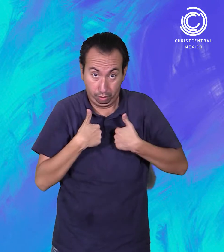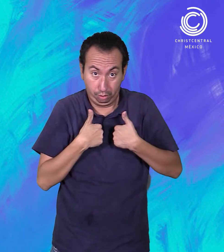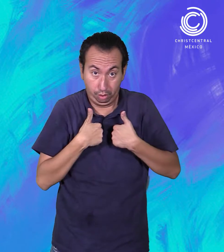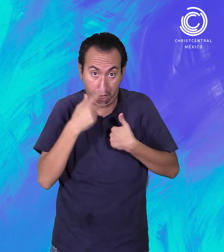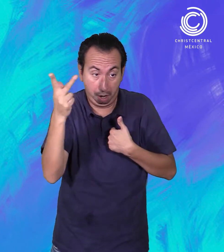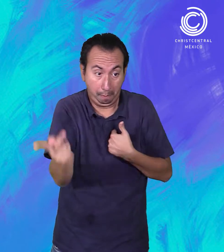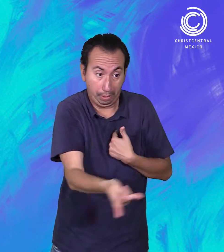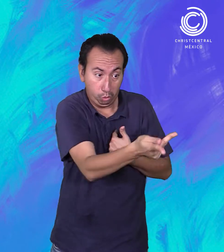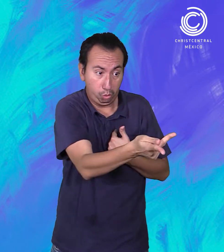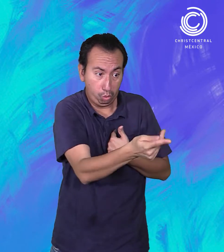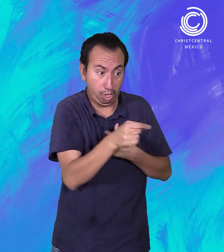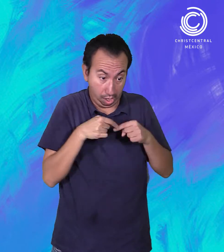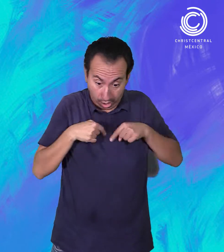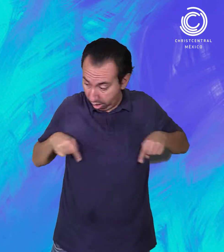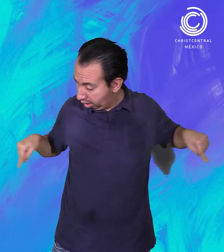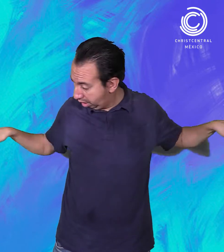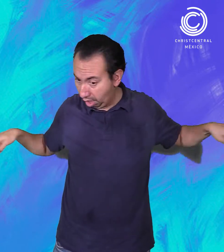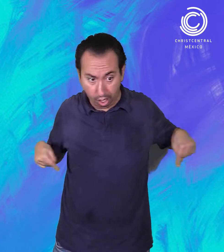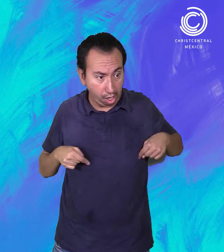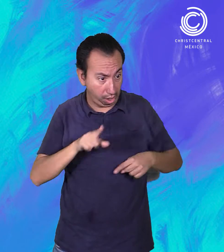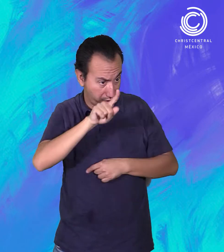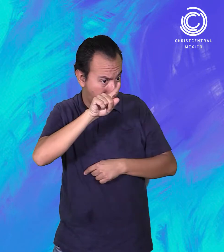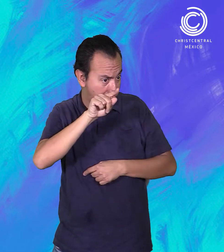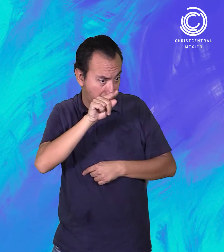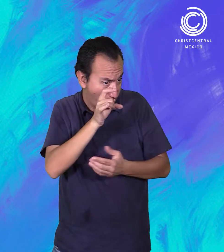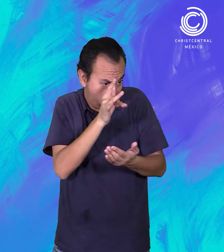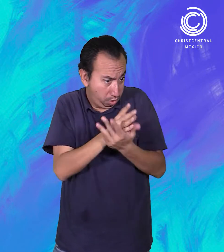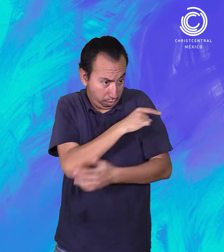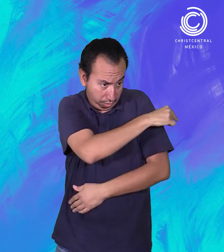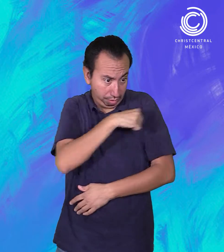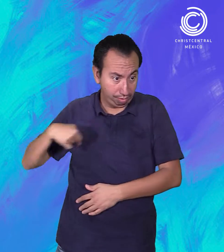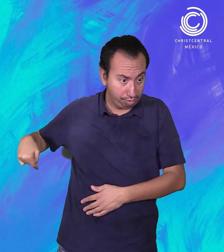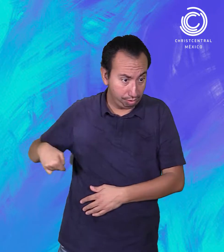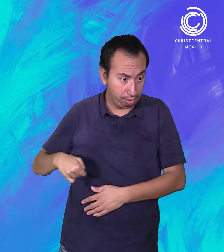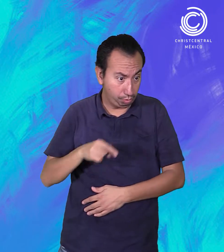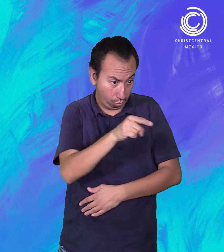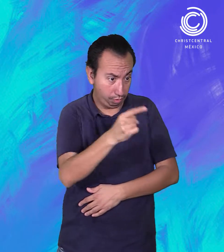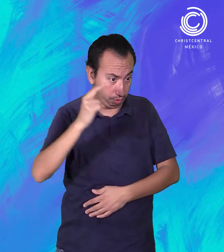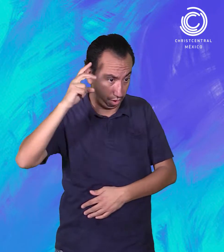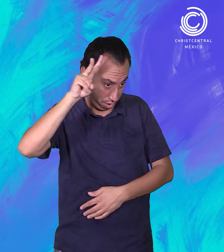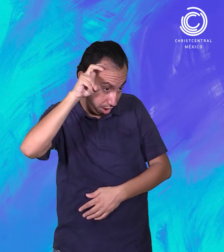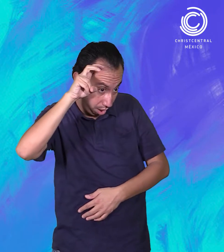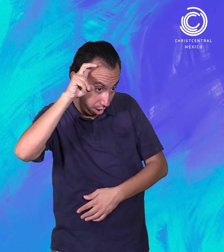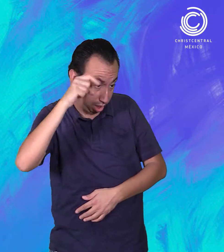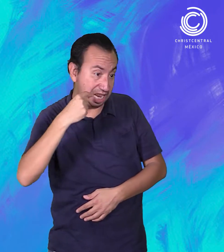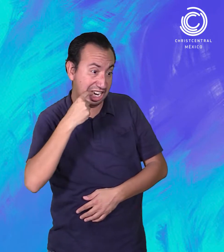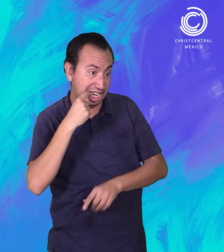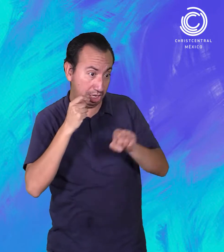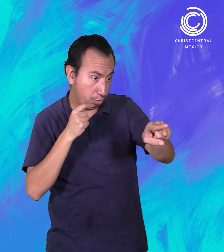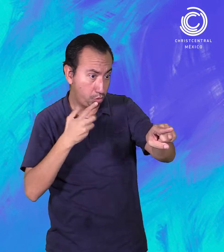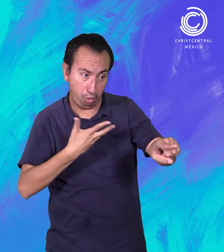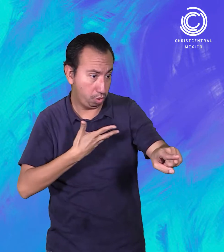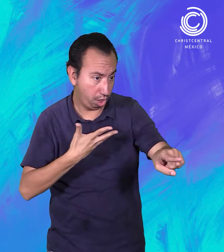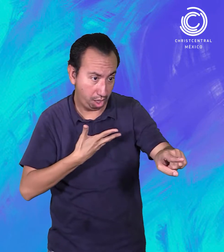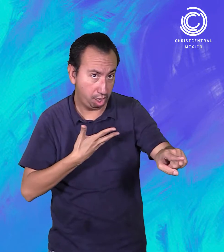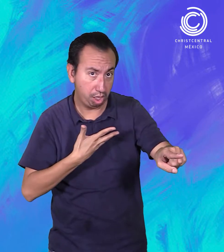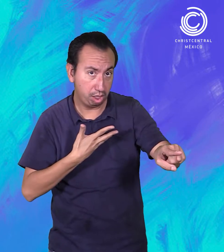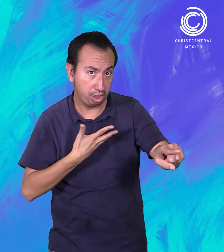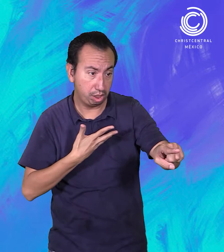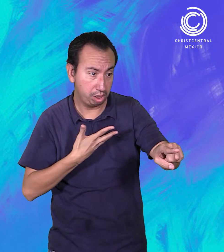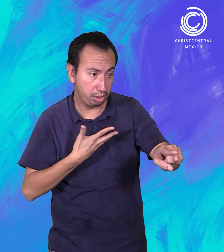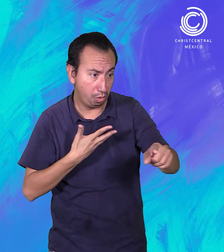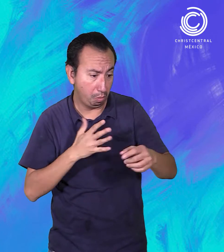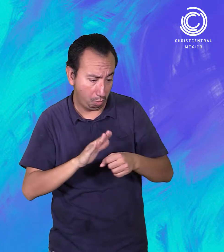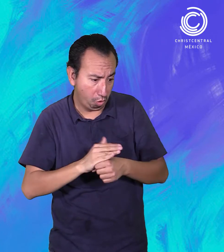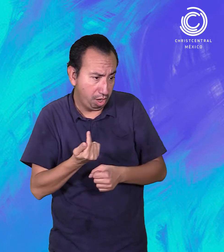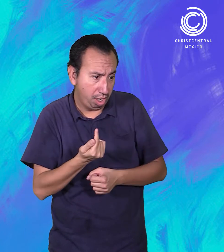¿Esos 70 pueden serlo nada más en una parte? ¿Estás celoso de mí o estás celoso de ti que tú no lo tienes?